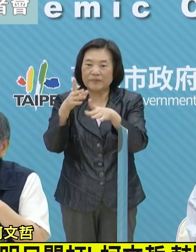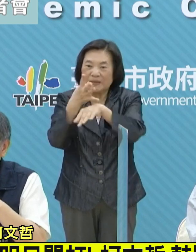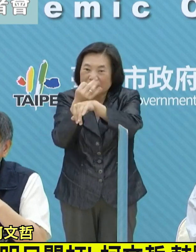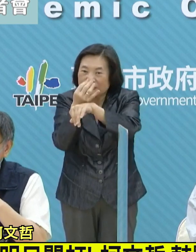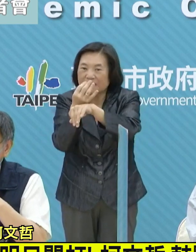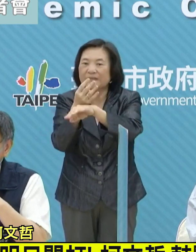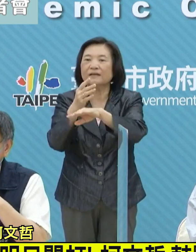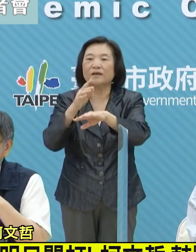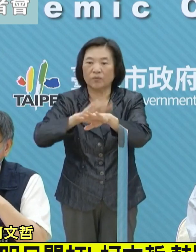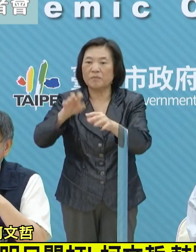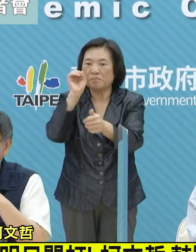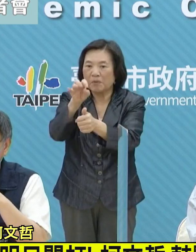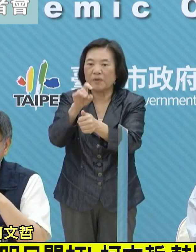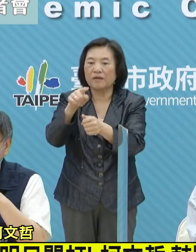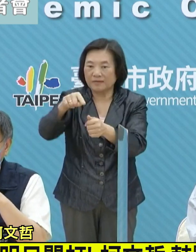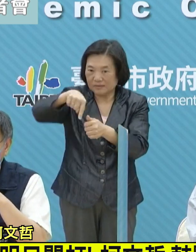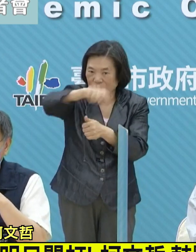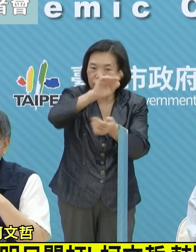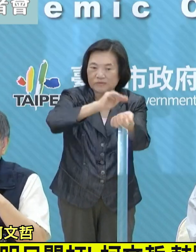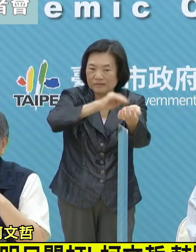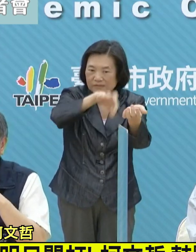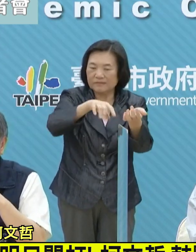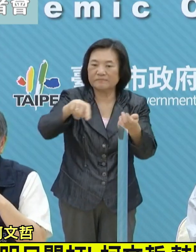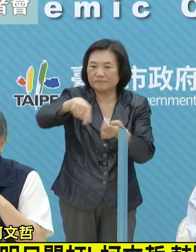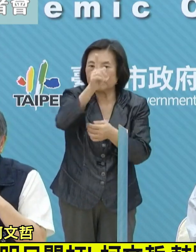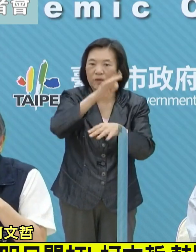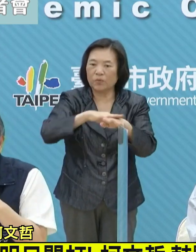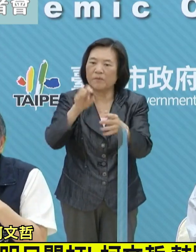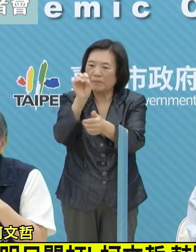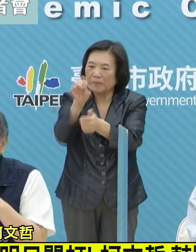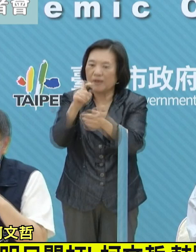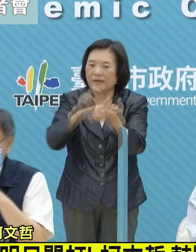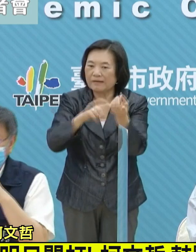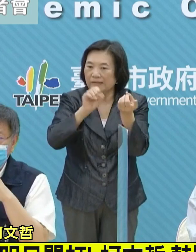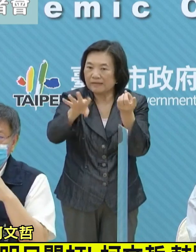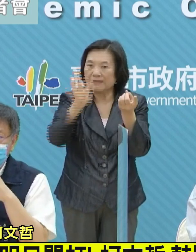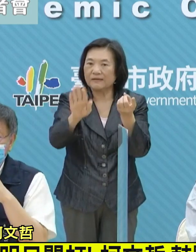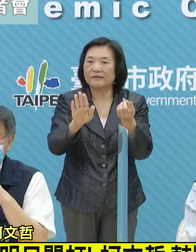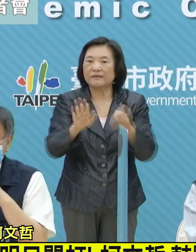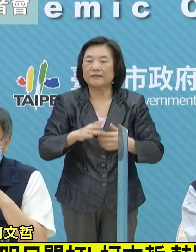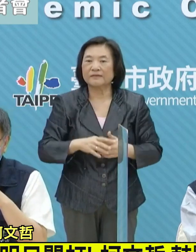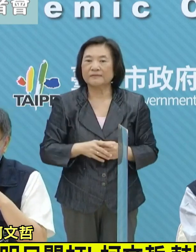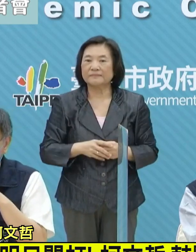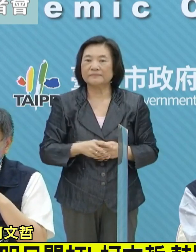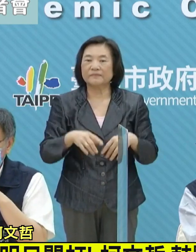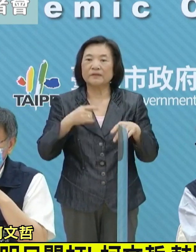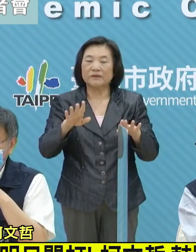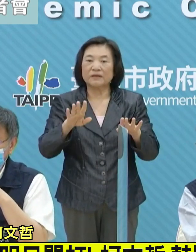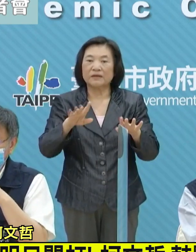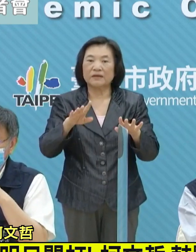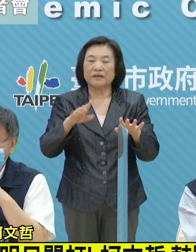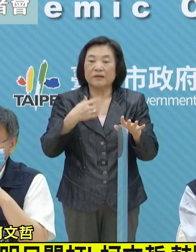处哦，第一是因为我们很确定哦是谁要来哦，